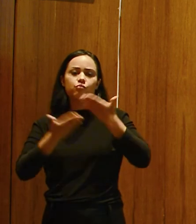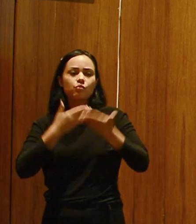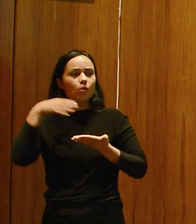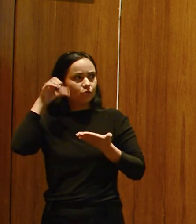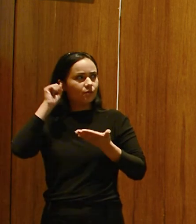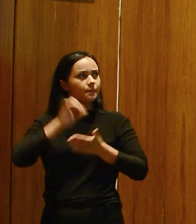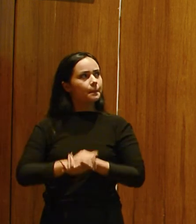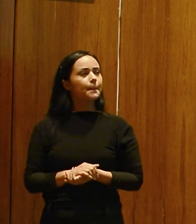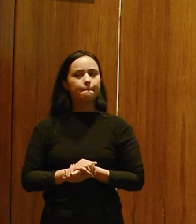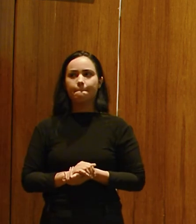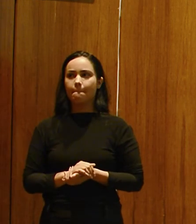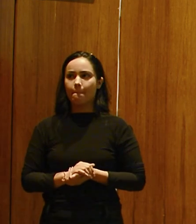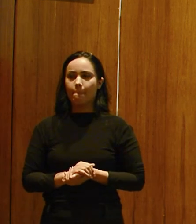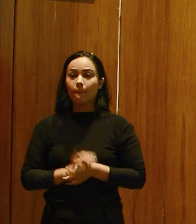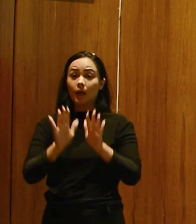auditiva.